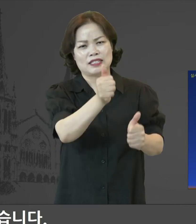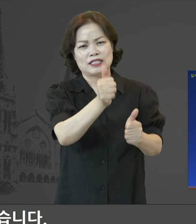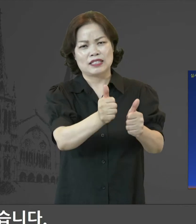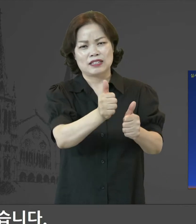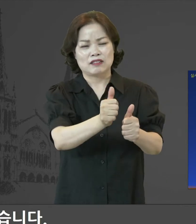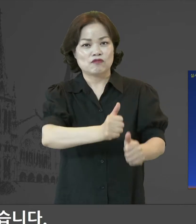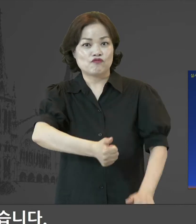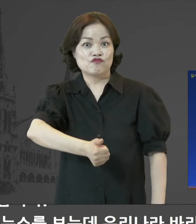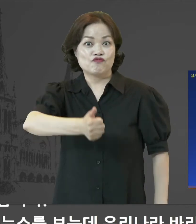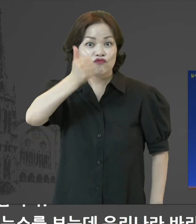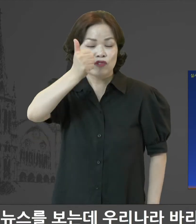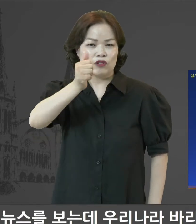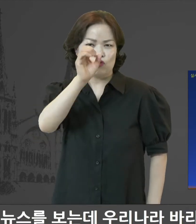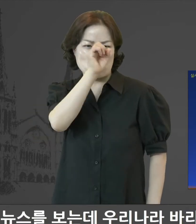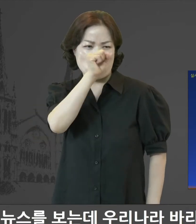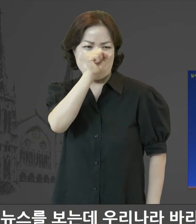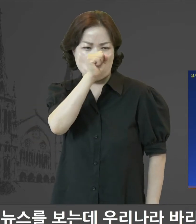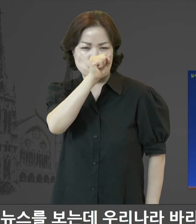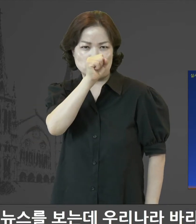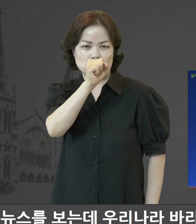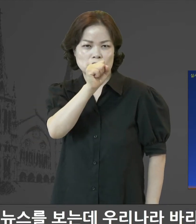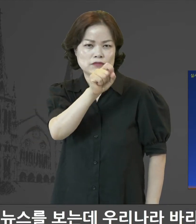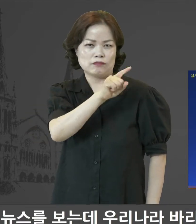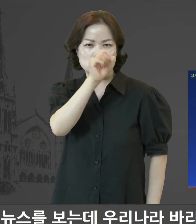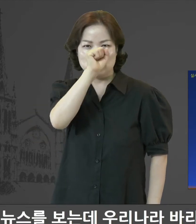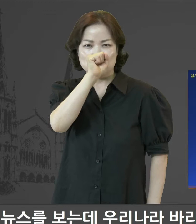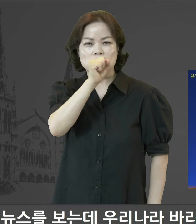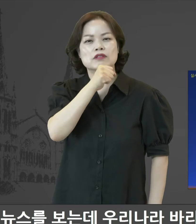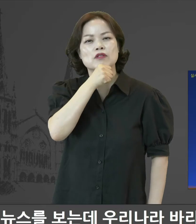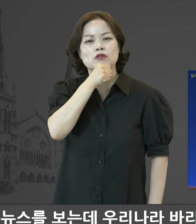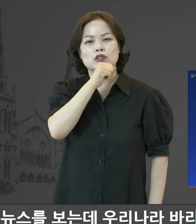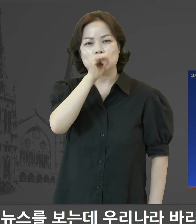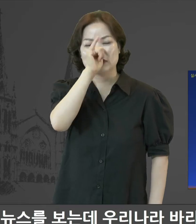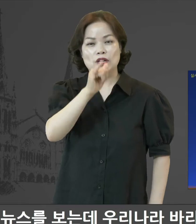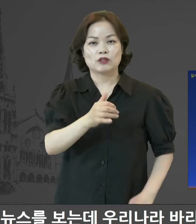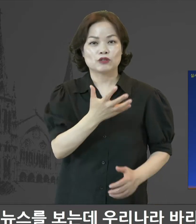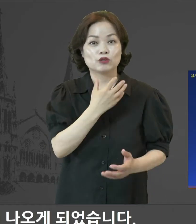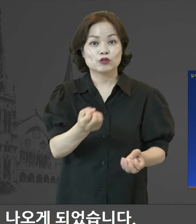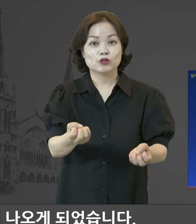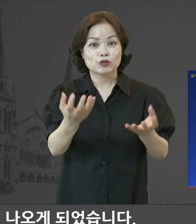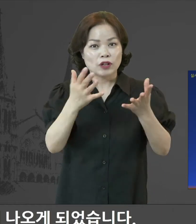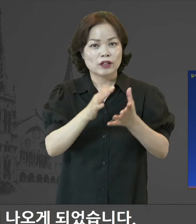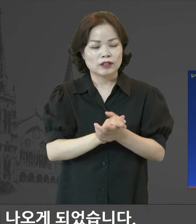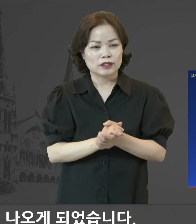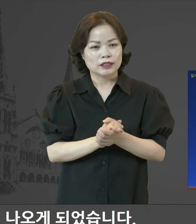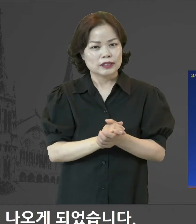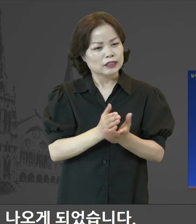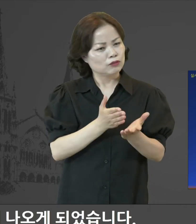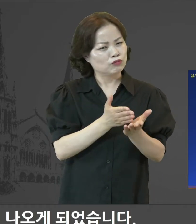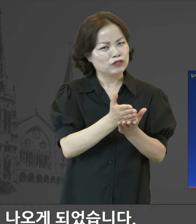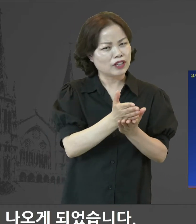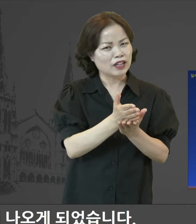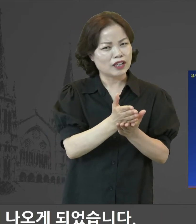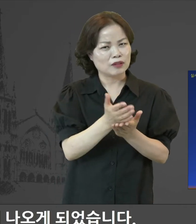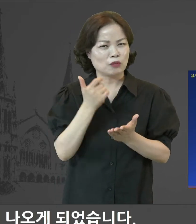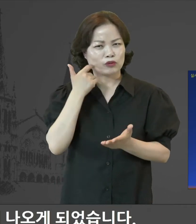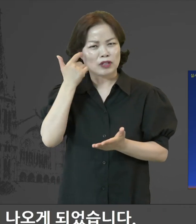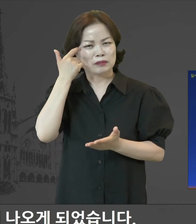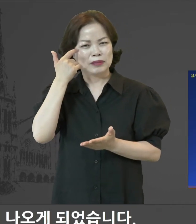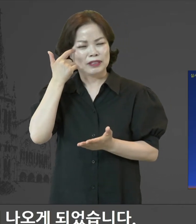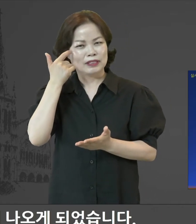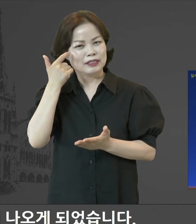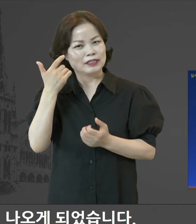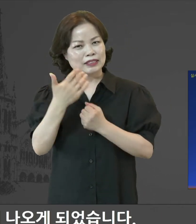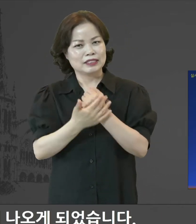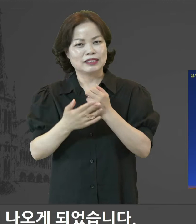성적을 내셨다고, 아주 좋은 일이라고 축하하는 일이 있었습니다. 사실은 저는 그 분야에 그렇게 큰